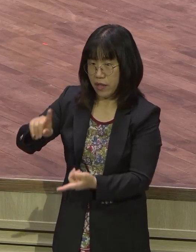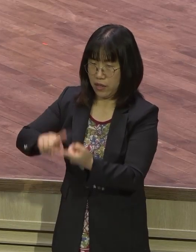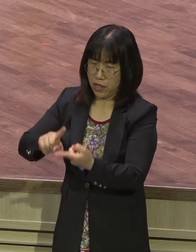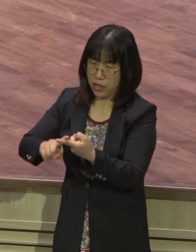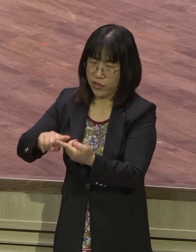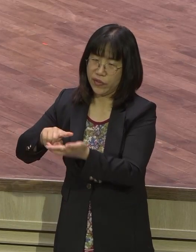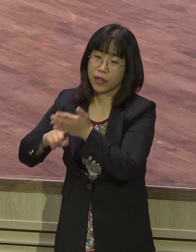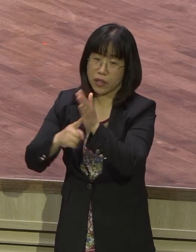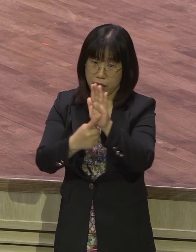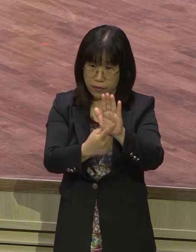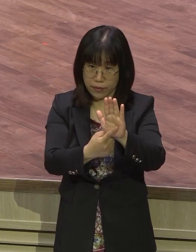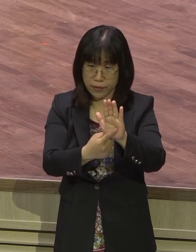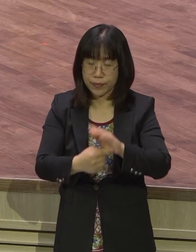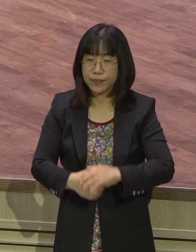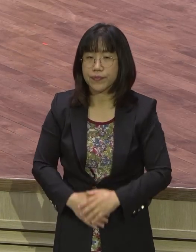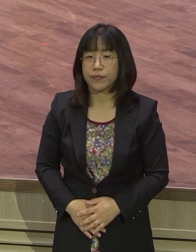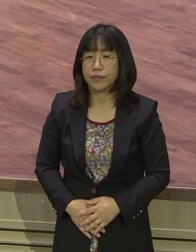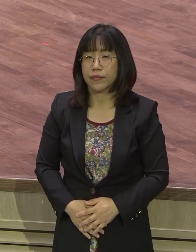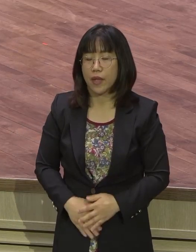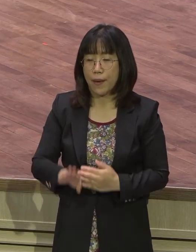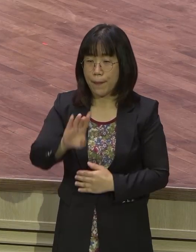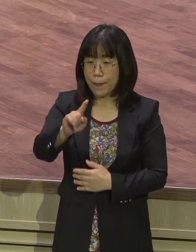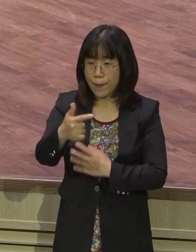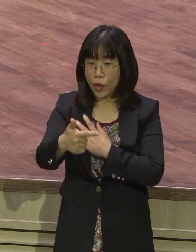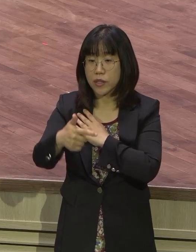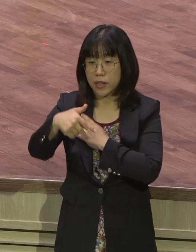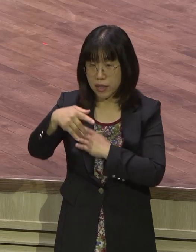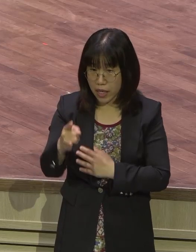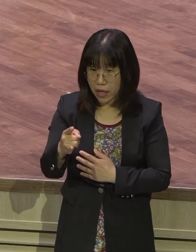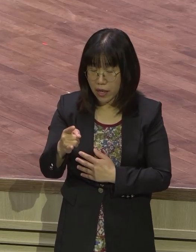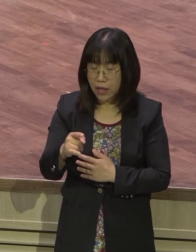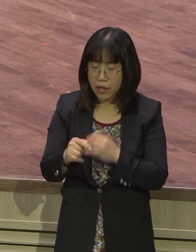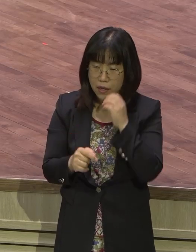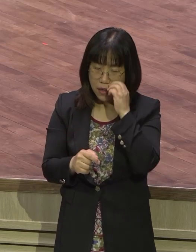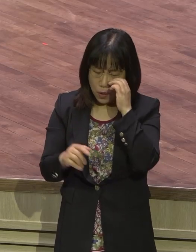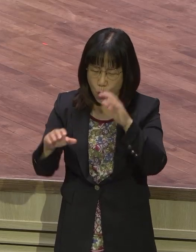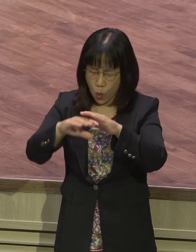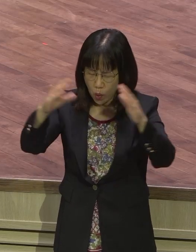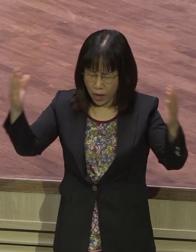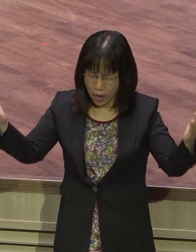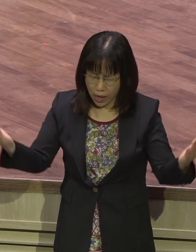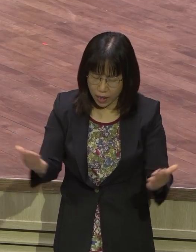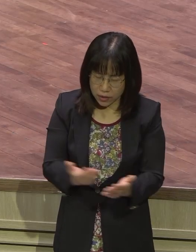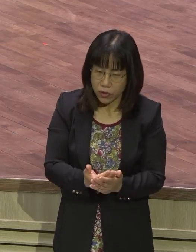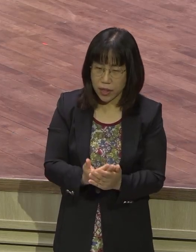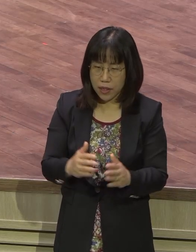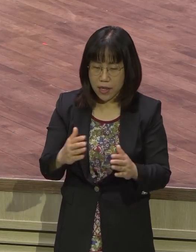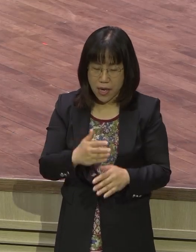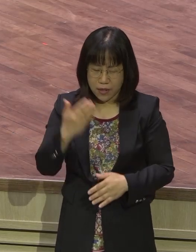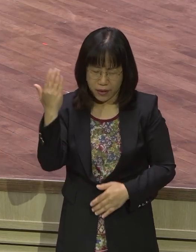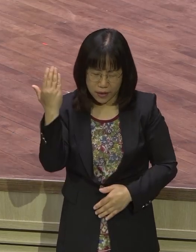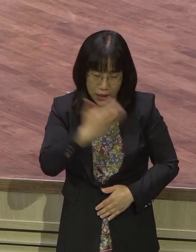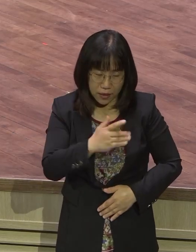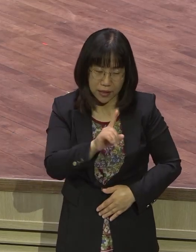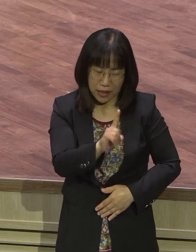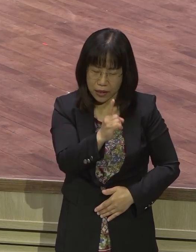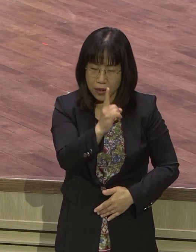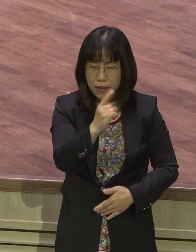번제의 특징은 완전히 들었다는 것에 있습니다 완전히 들었다